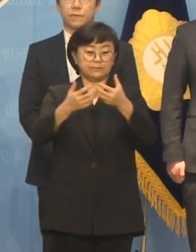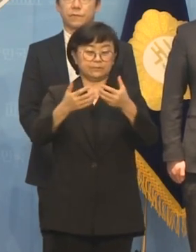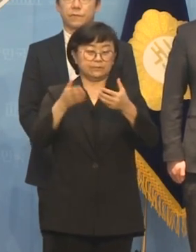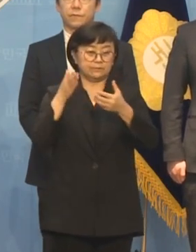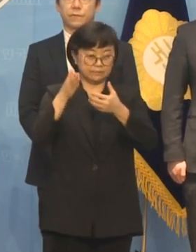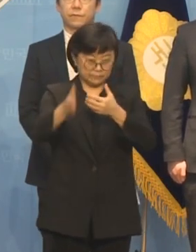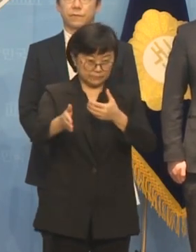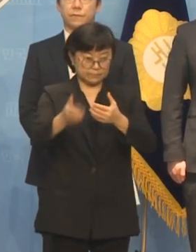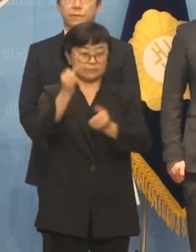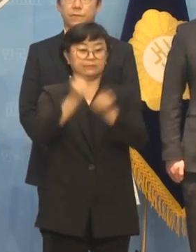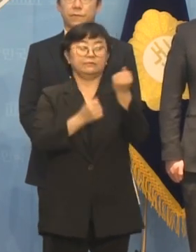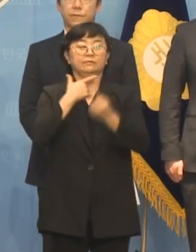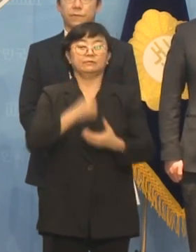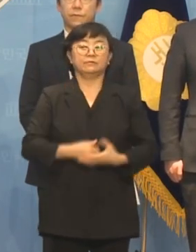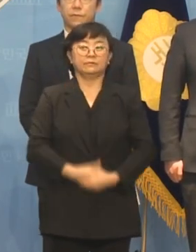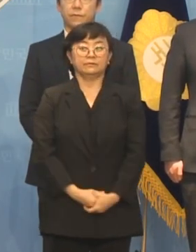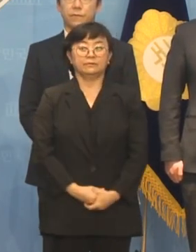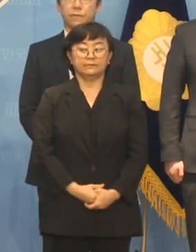분명하게 말씀드리고자 합니다.